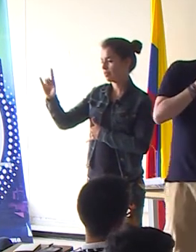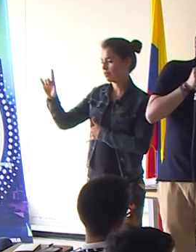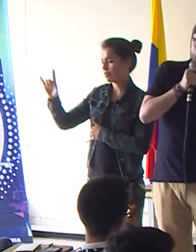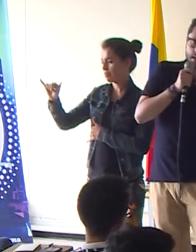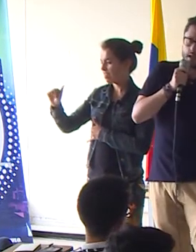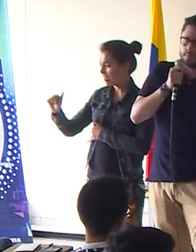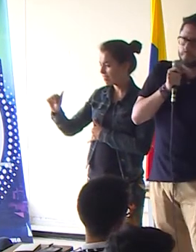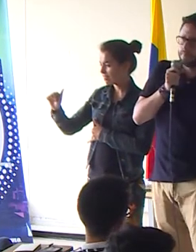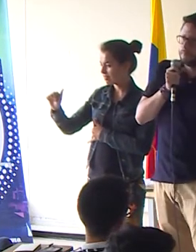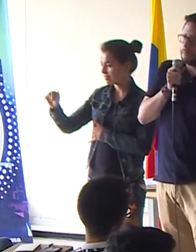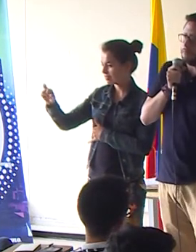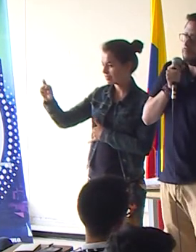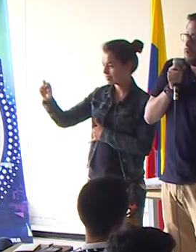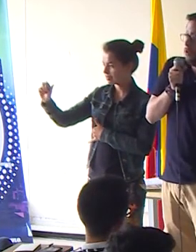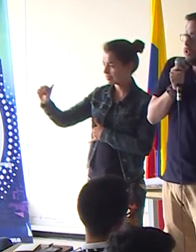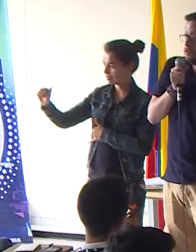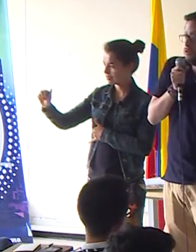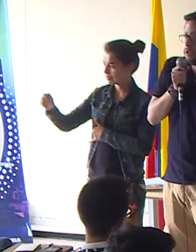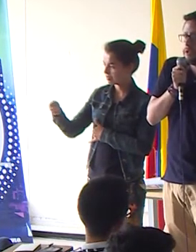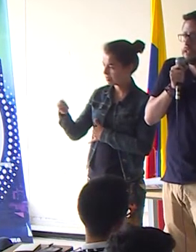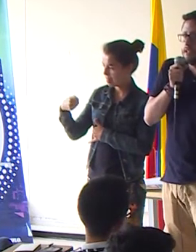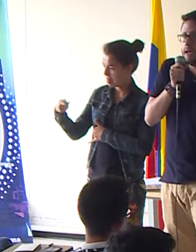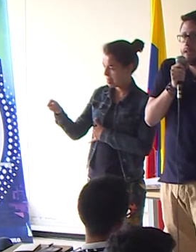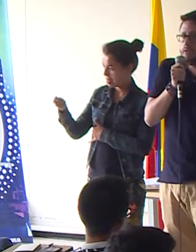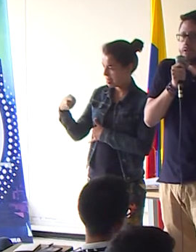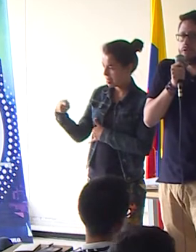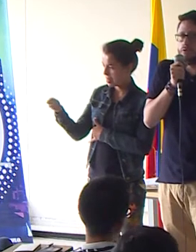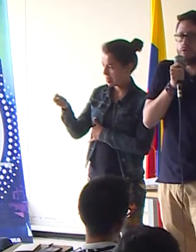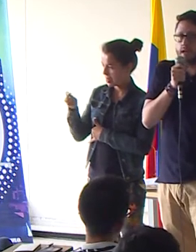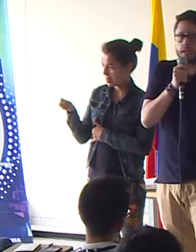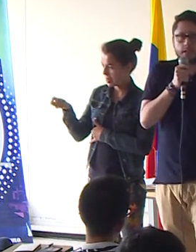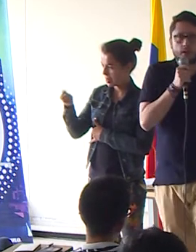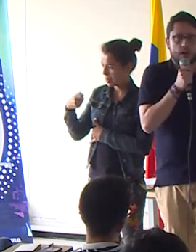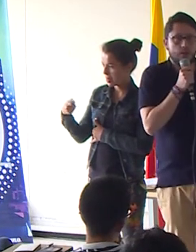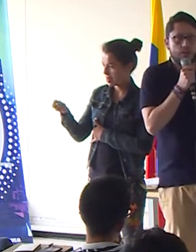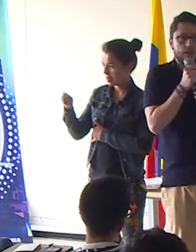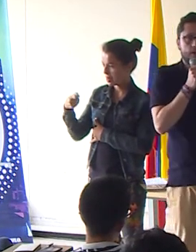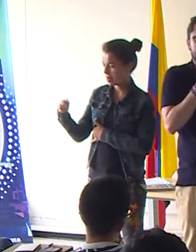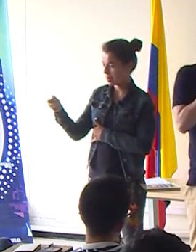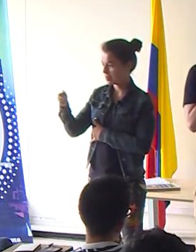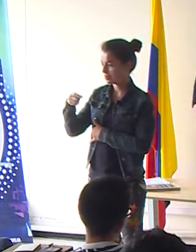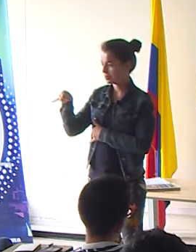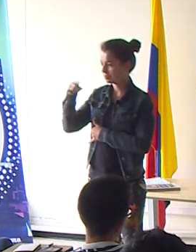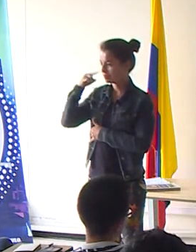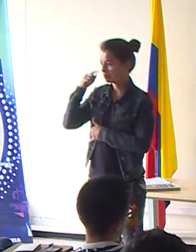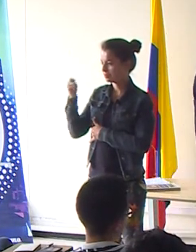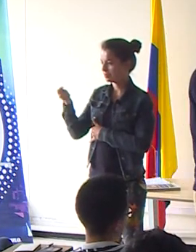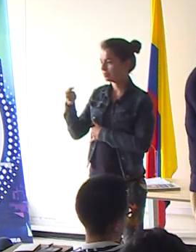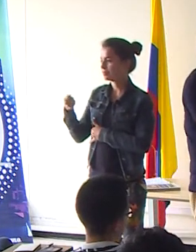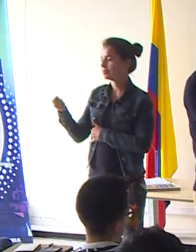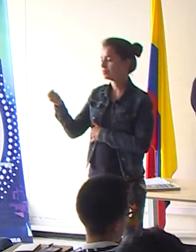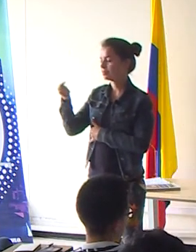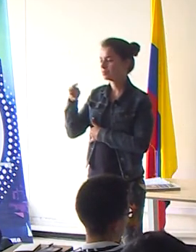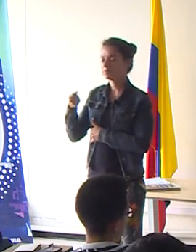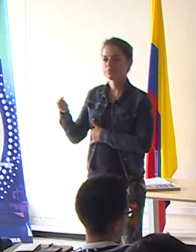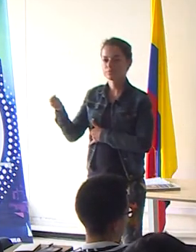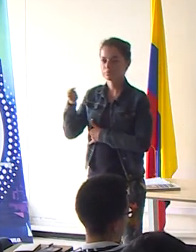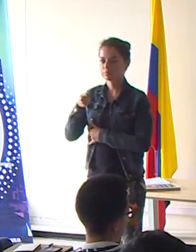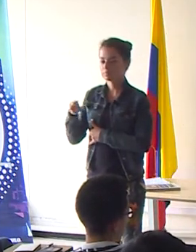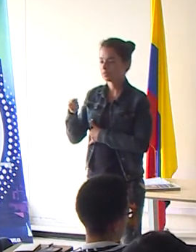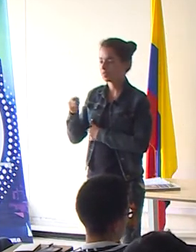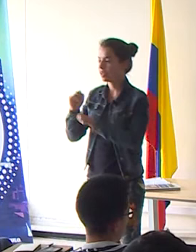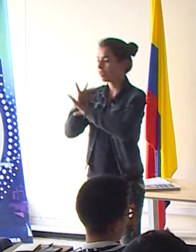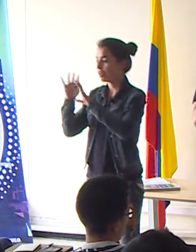respiran aquí cerca o en su universidad o en sus lugares de trabajo en el flanco oriente de la ciudad que lo que se respira